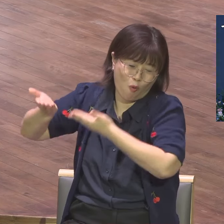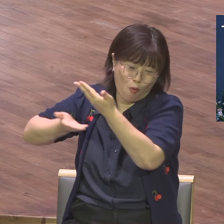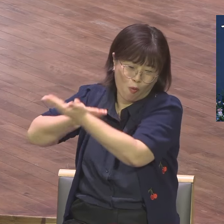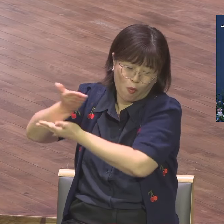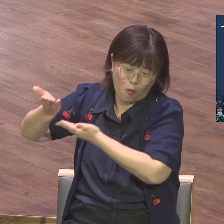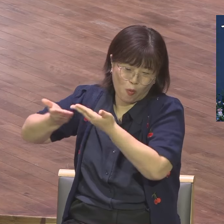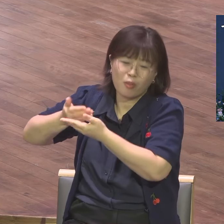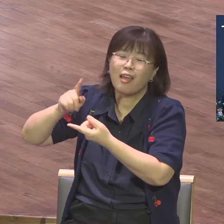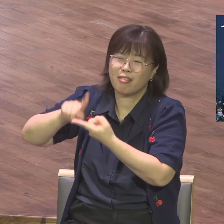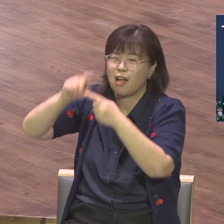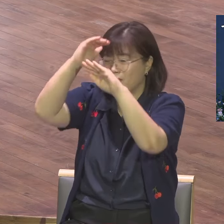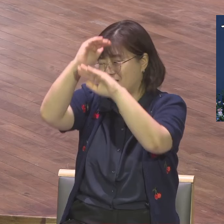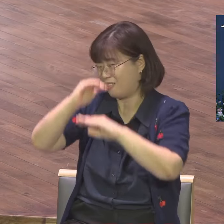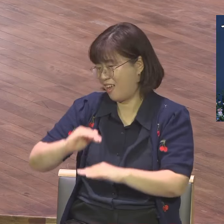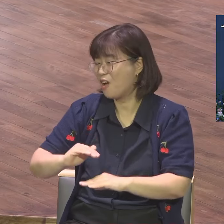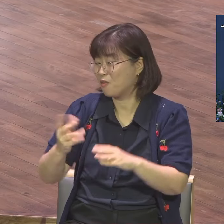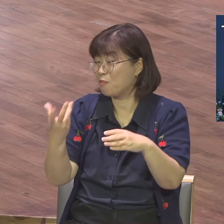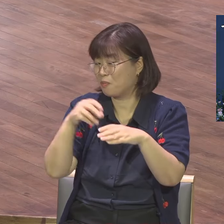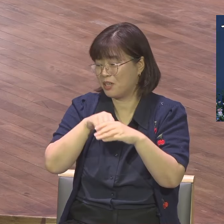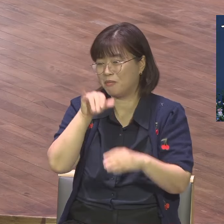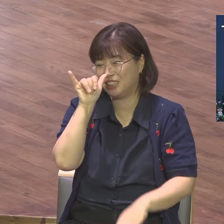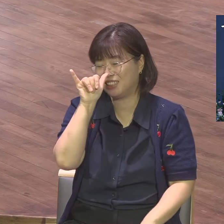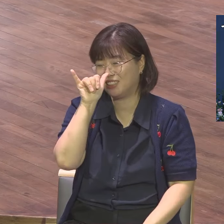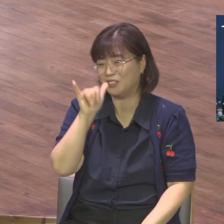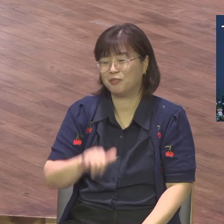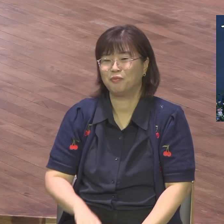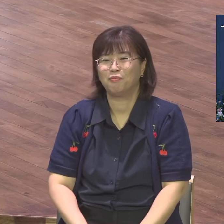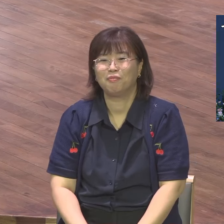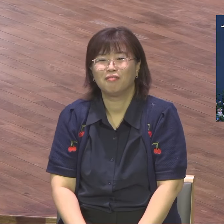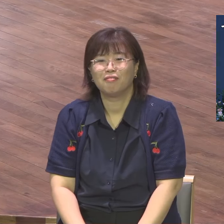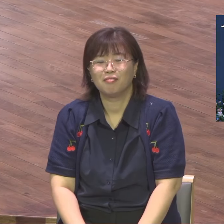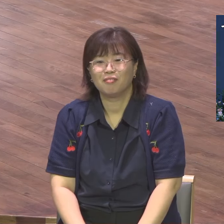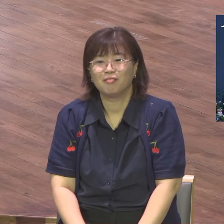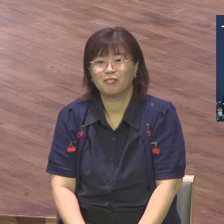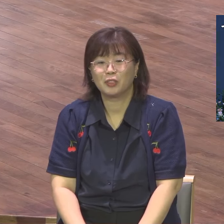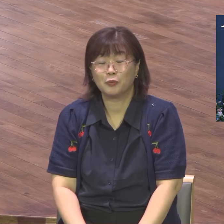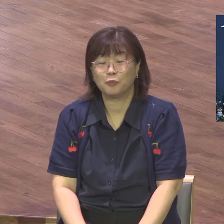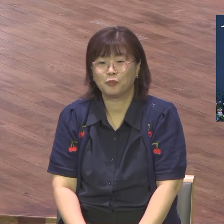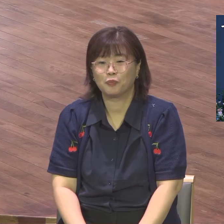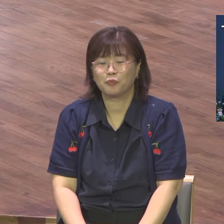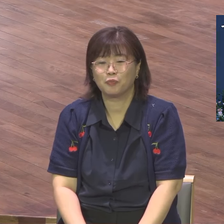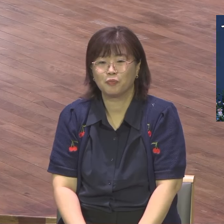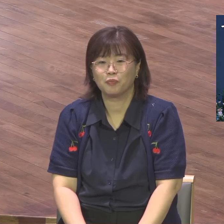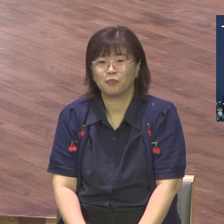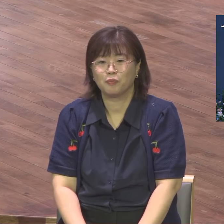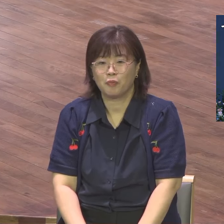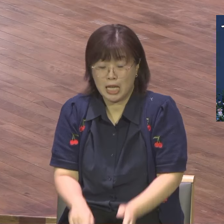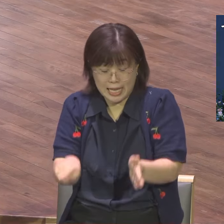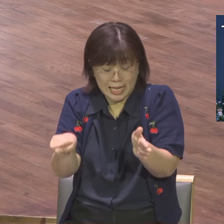성경 66권 속에 들어있다라고 말하고 있습니다. 자, 신학자들 가운데서는